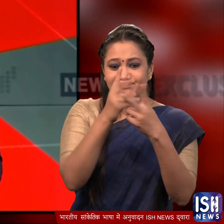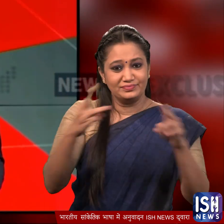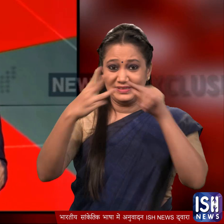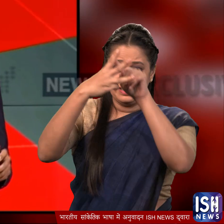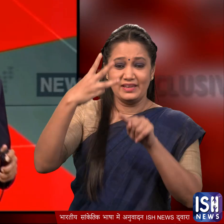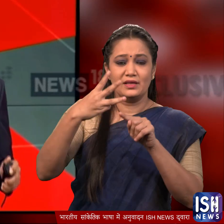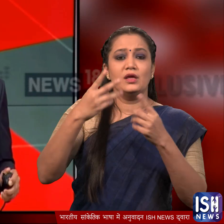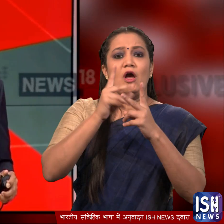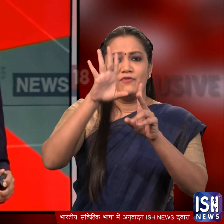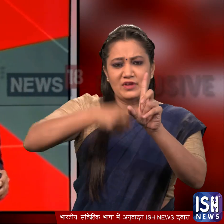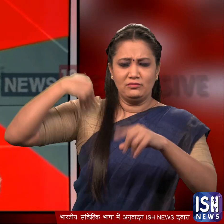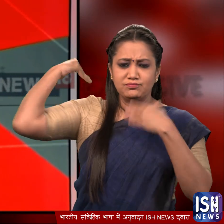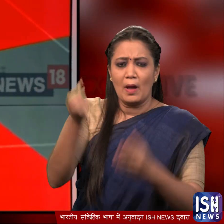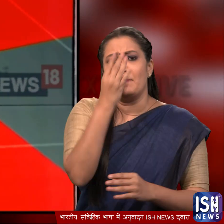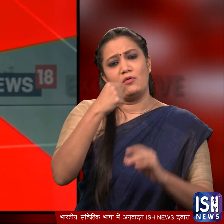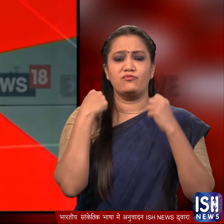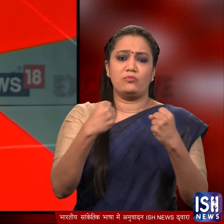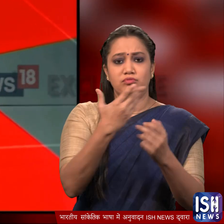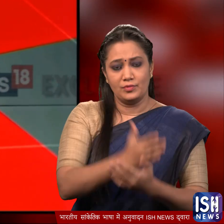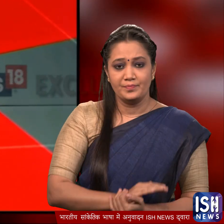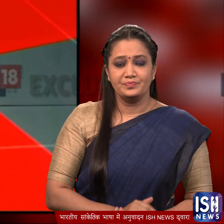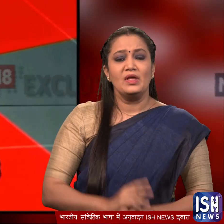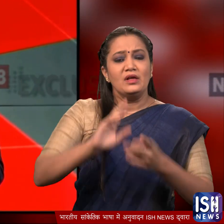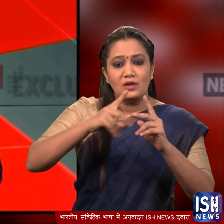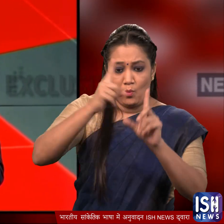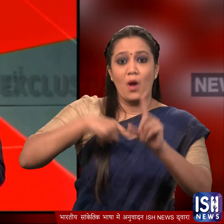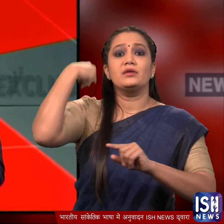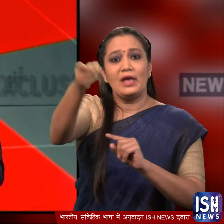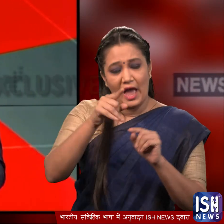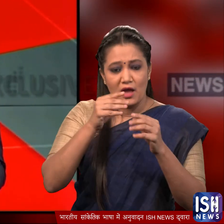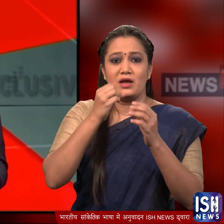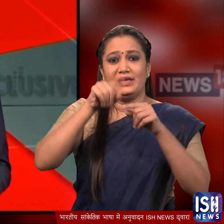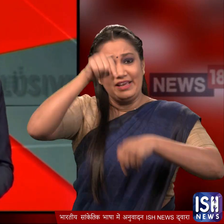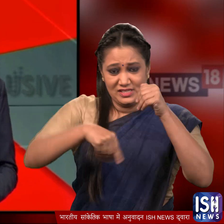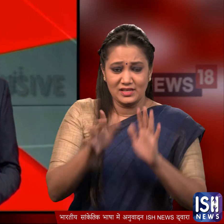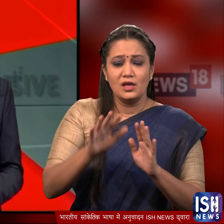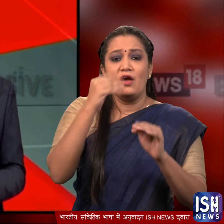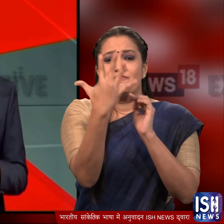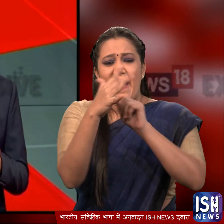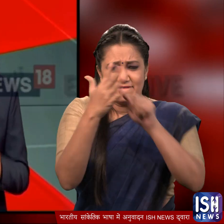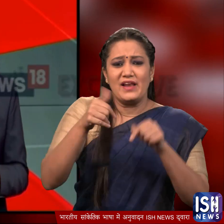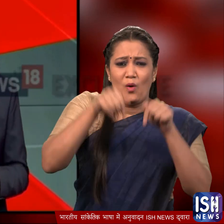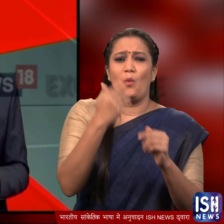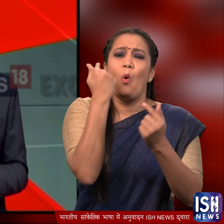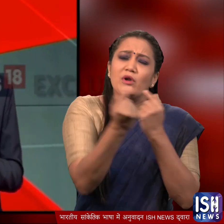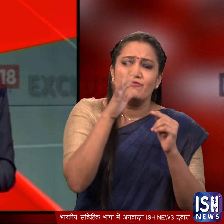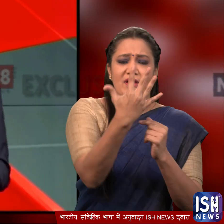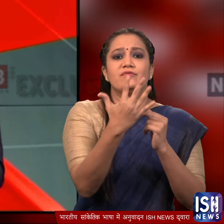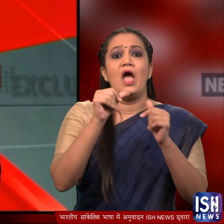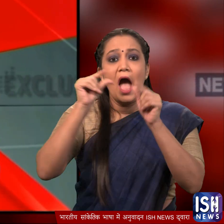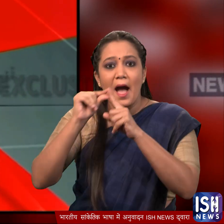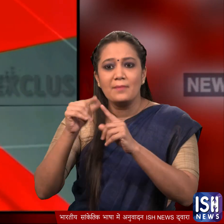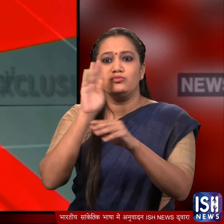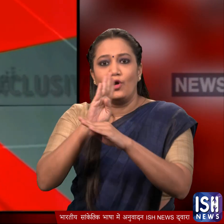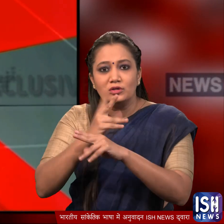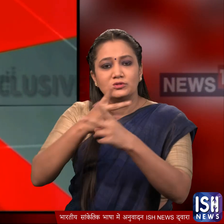दिल्ली में तीनों नगर निगमों में करीब 15 साल से बीजेपी सत्ता में है। तीनों नगर निगमों में अगले साल चुनाव होने हैं, इसलिए 5 वार्ड के उपचुनाव